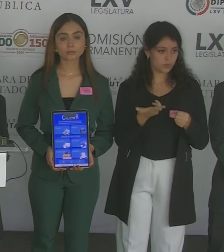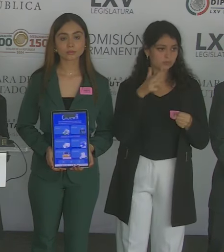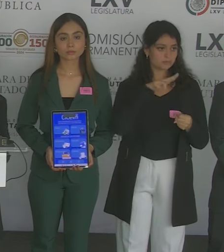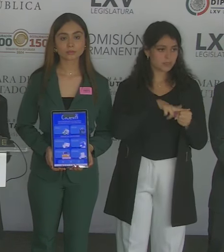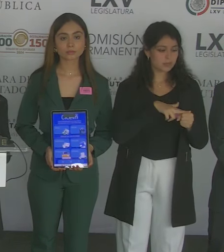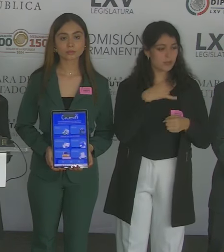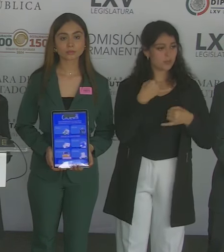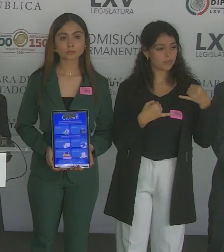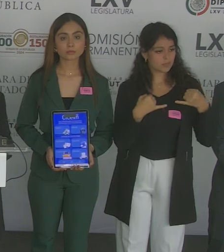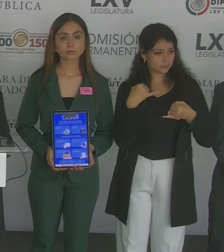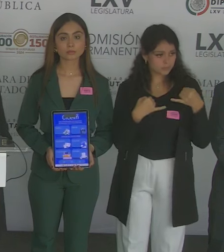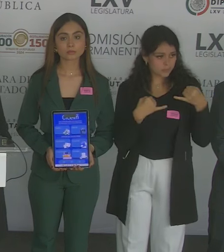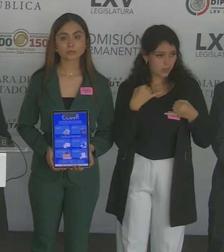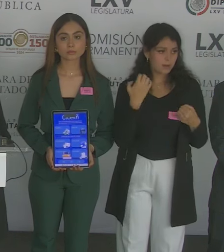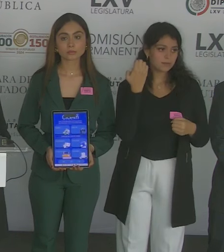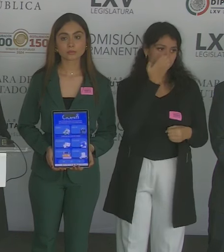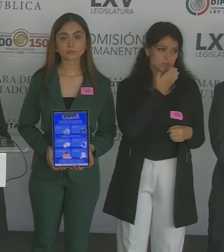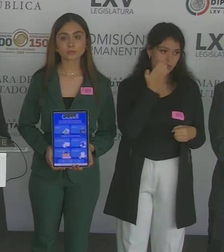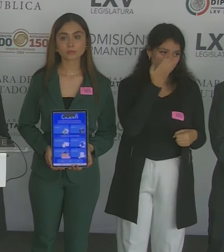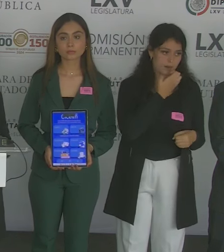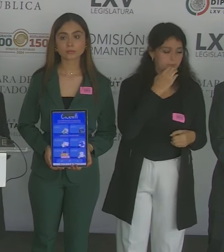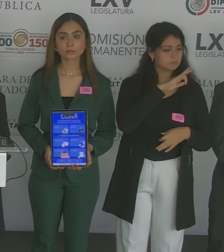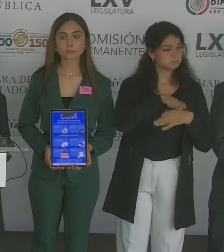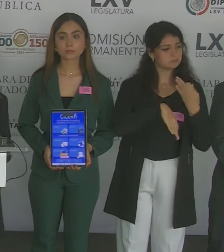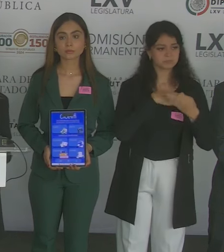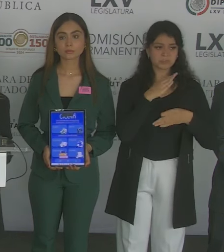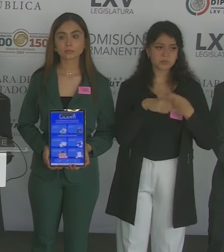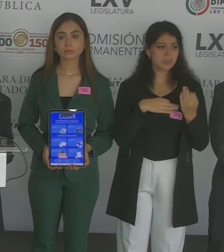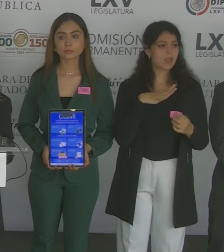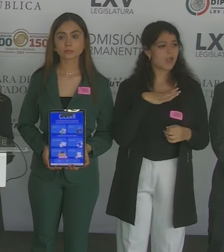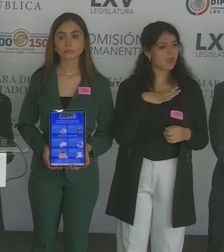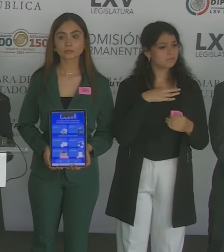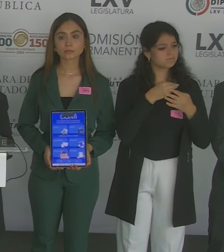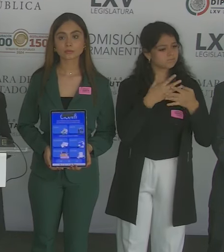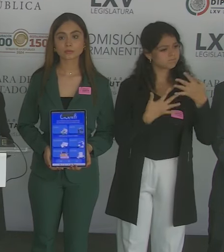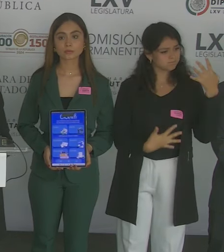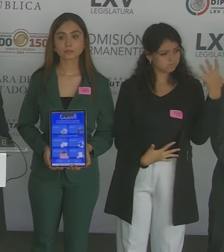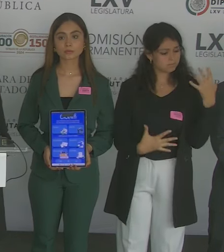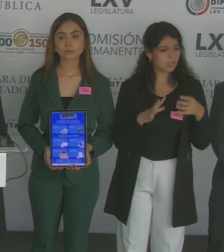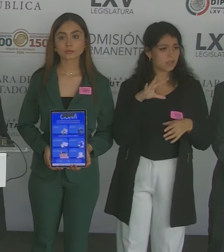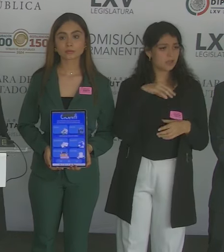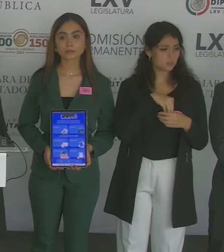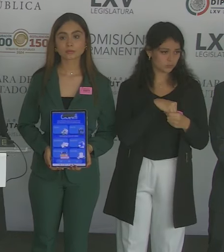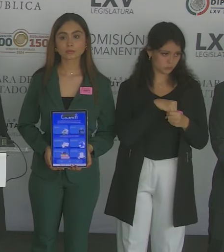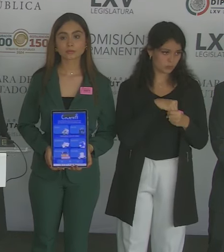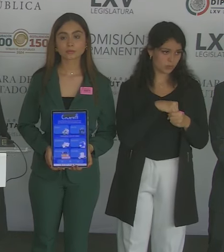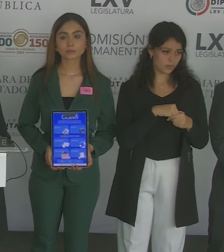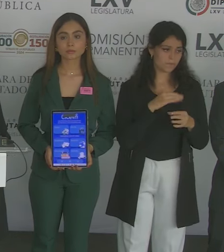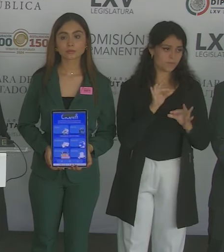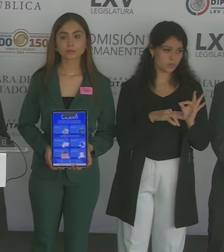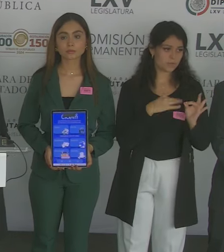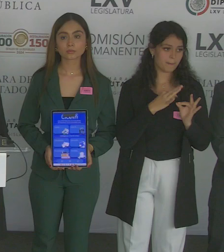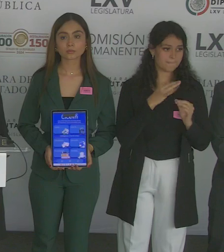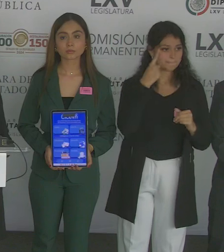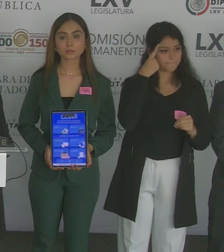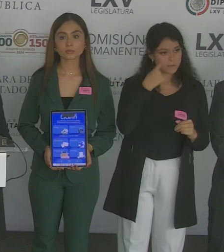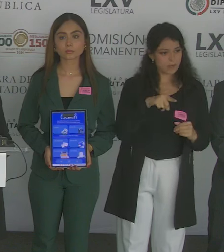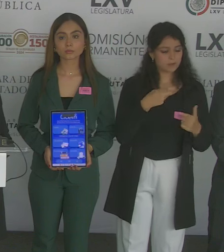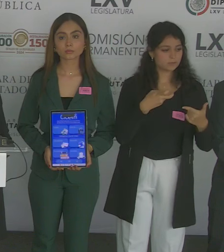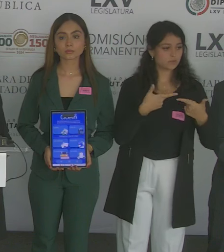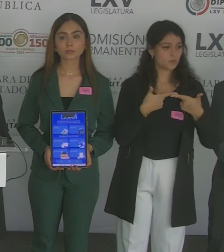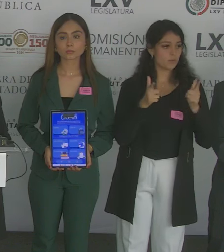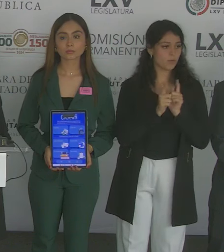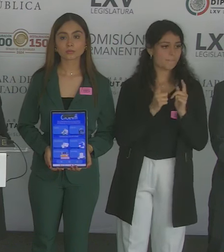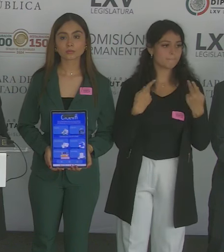públicos escuelas y todo aquello que tenga que ver con una inclusión veraz y para este grupo de